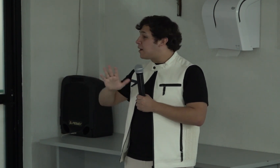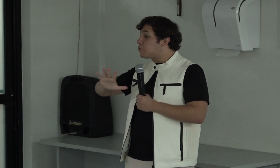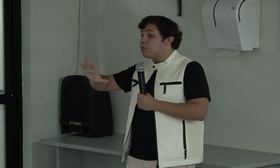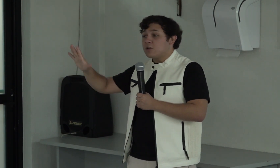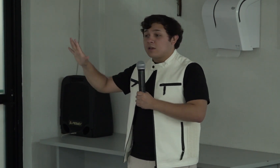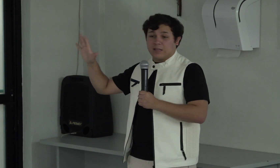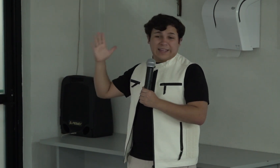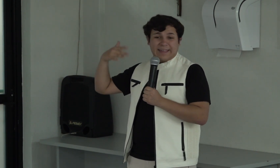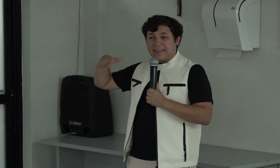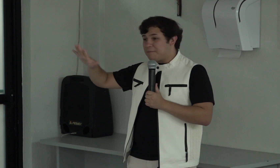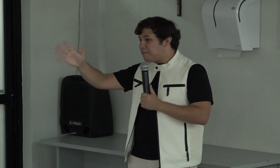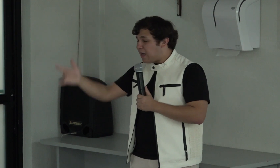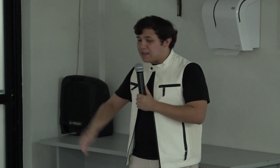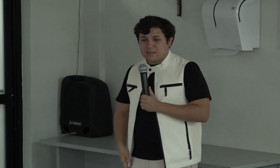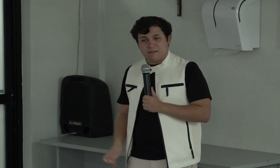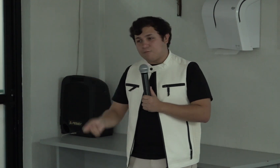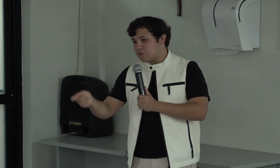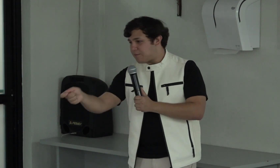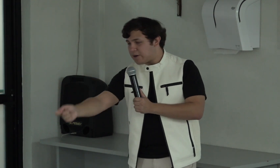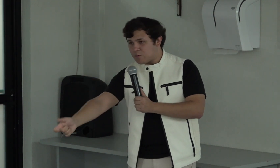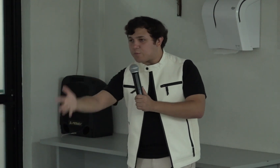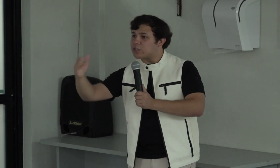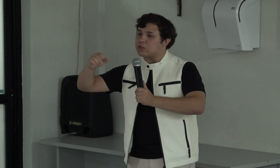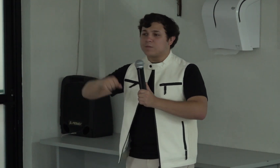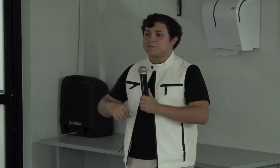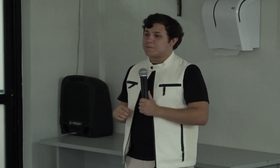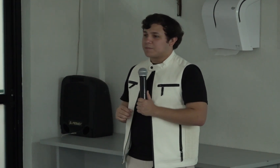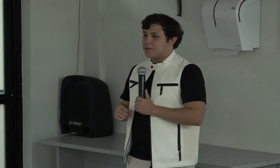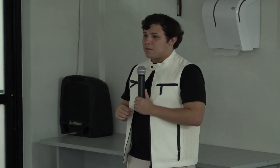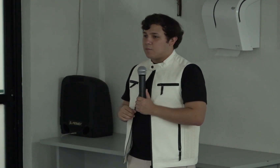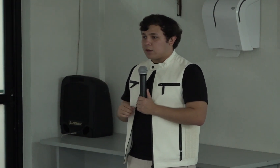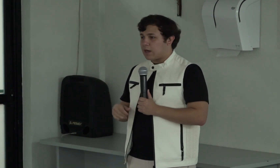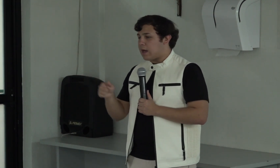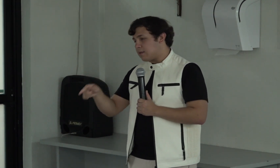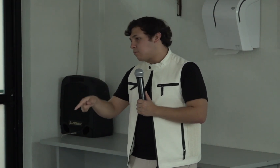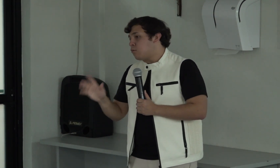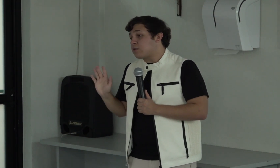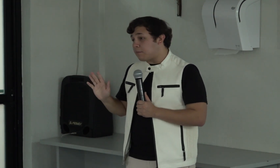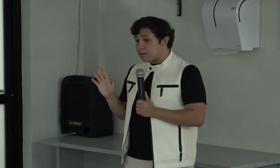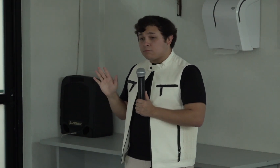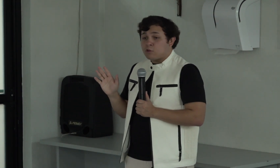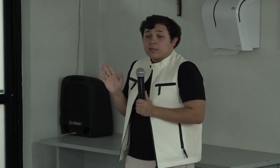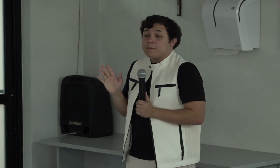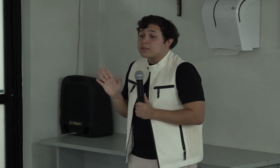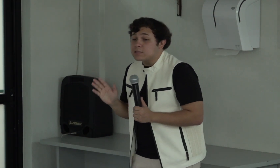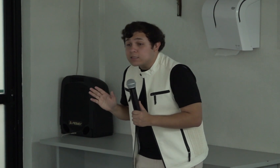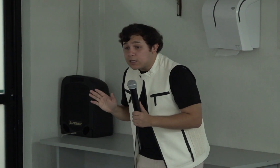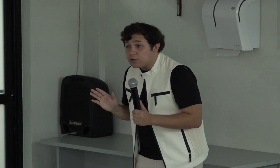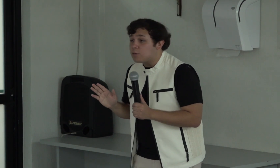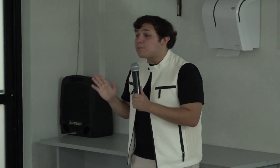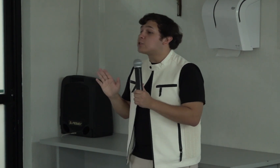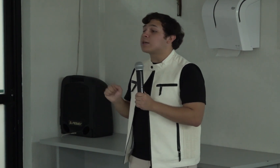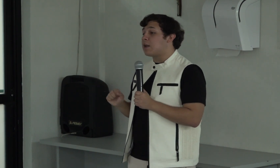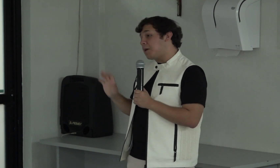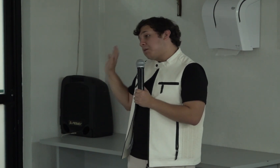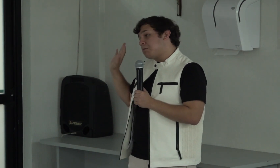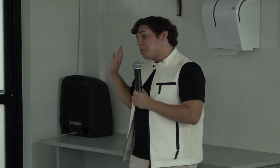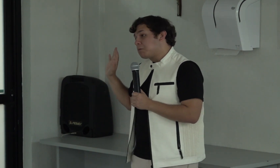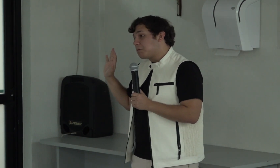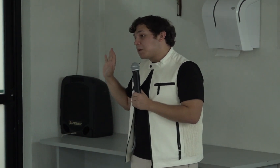trabajo que te vamos a pagar muy poquito. Porque no sé qué me estás diciendo, no me puedes reclamar,